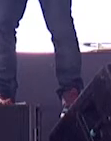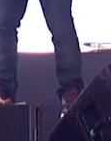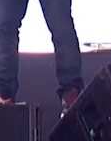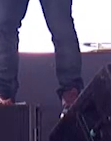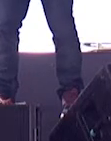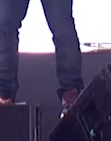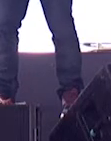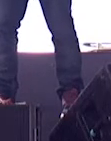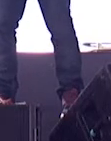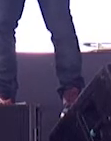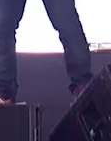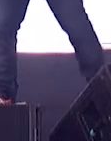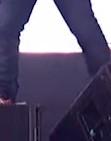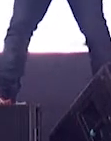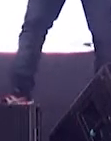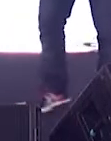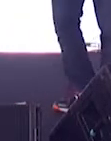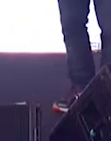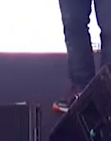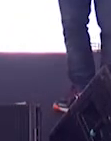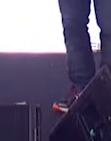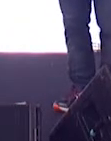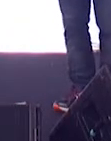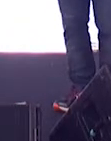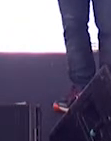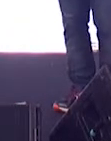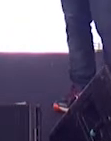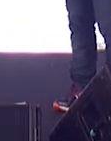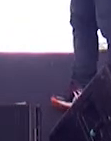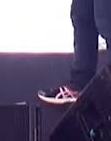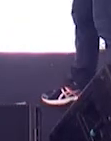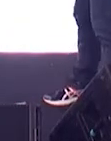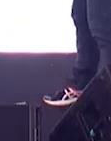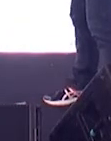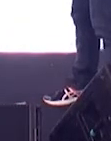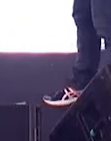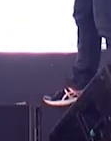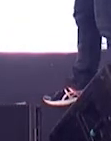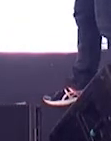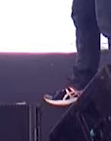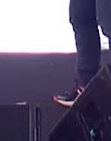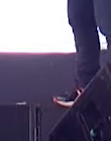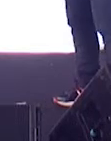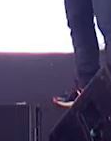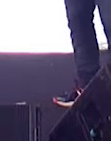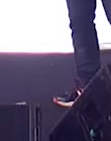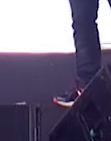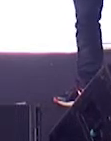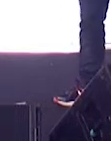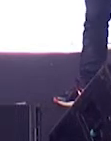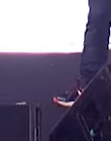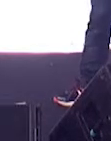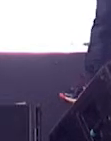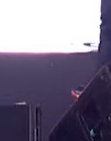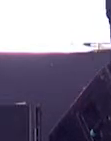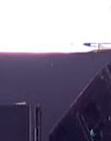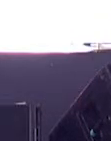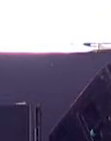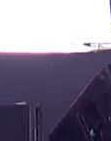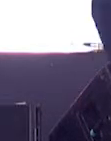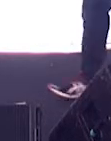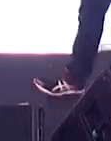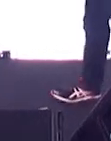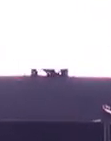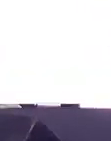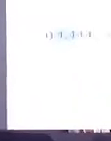aí fica 14, menos a parte inteira, que é o 1, 14 menos 1. Agora, no